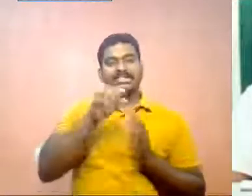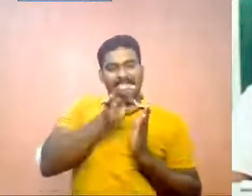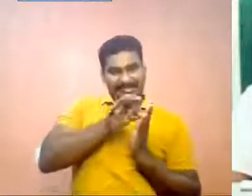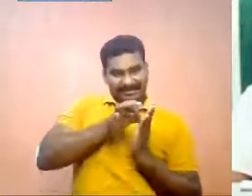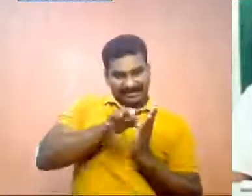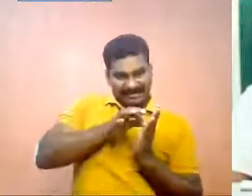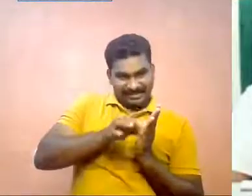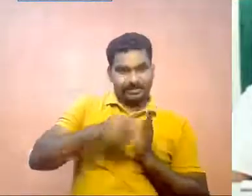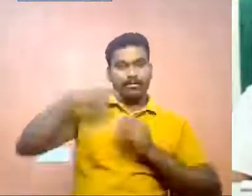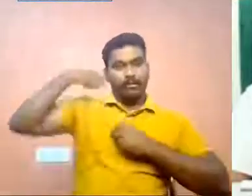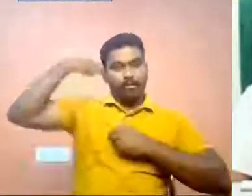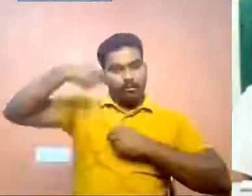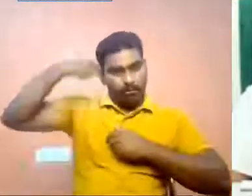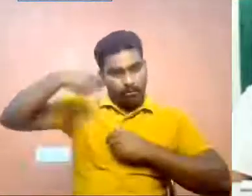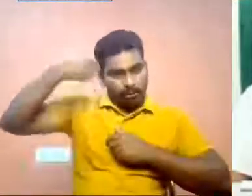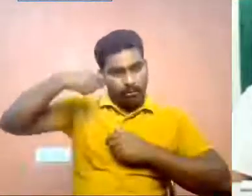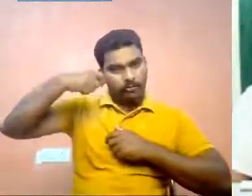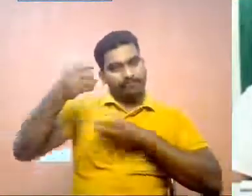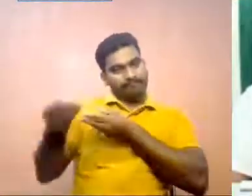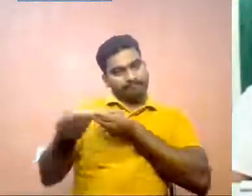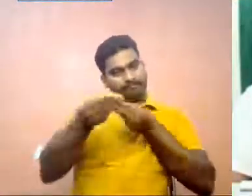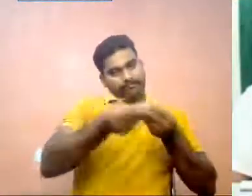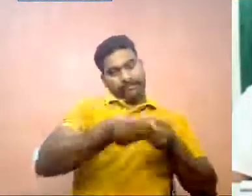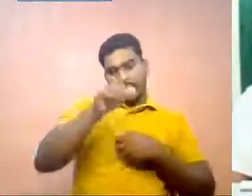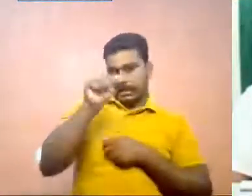ലഘു വീഡിയോകൾ എല്ലാം നൽകി വരുന്നുണ്ട്.